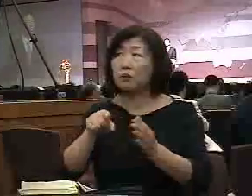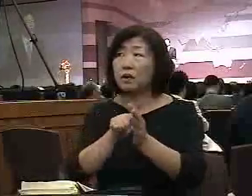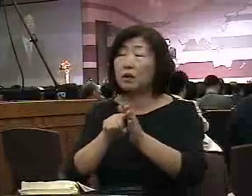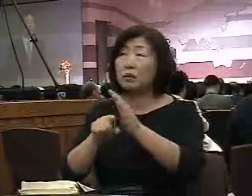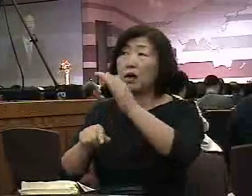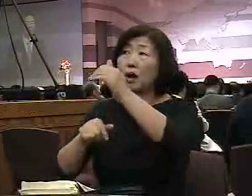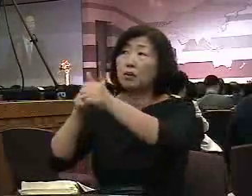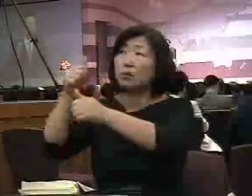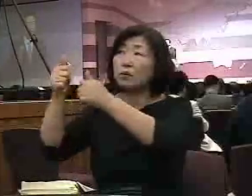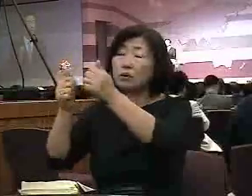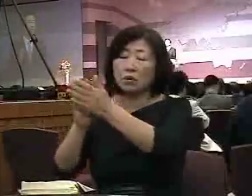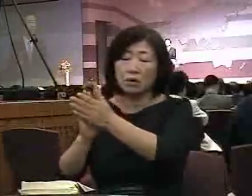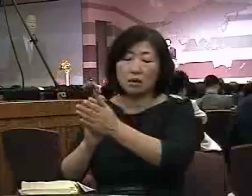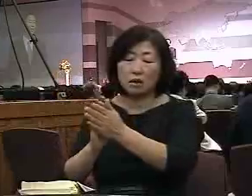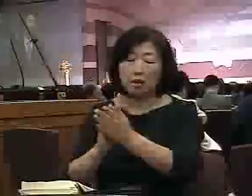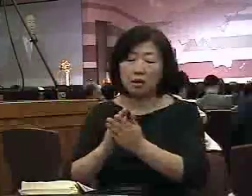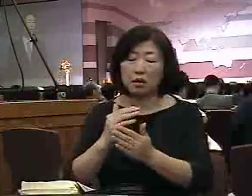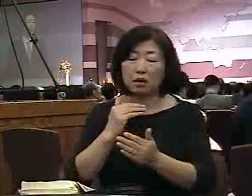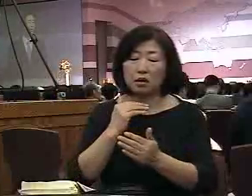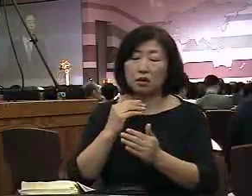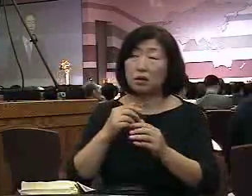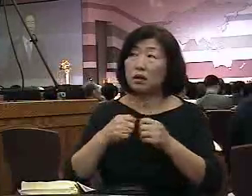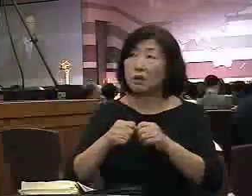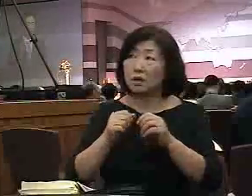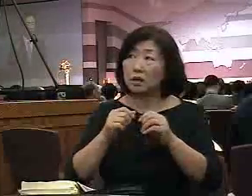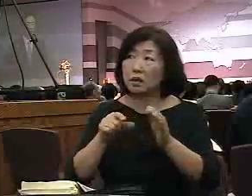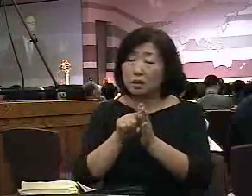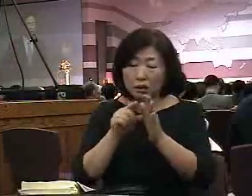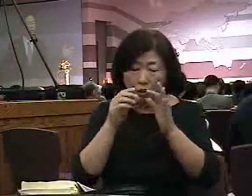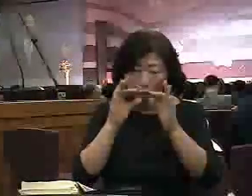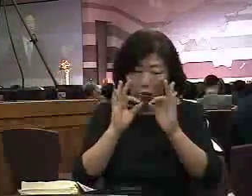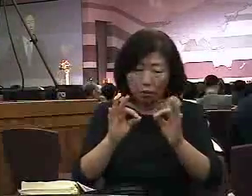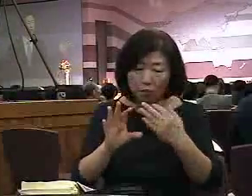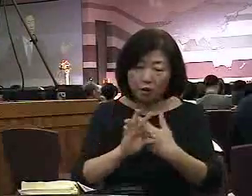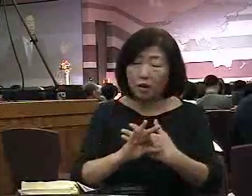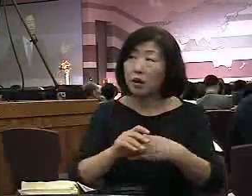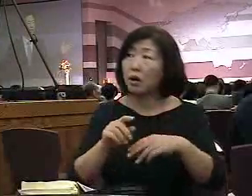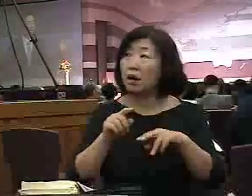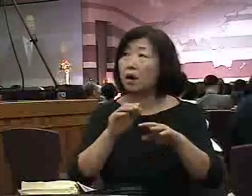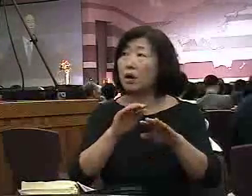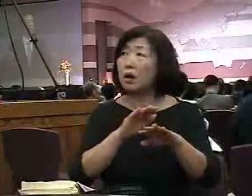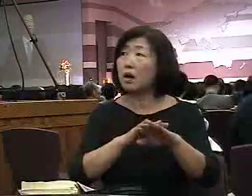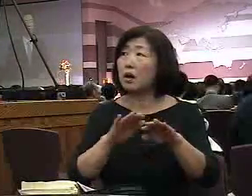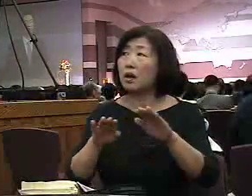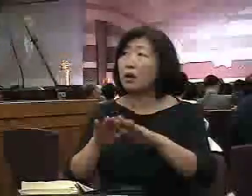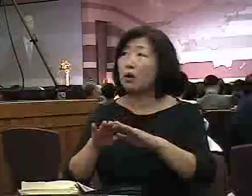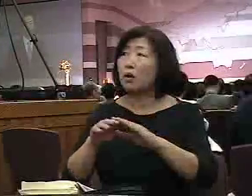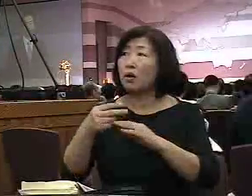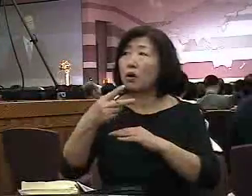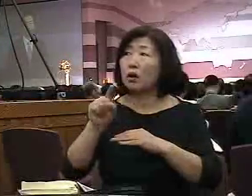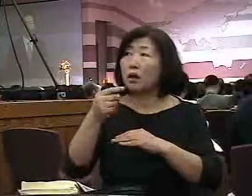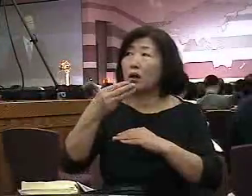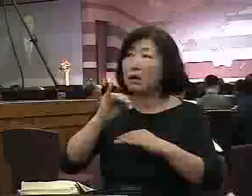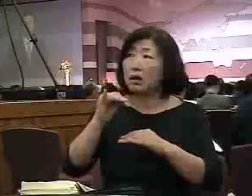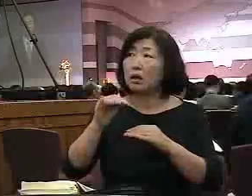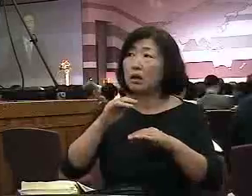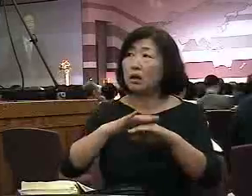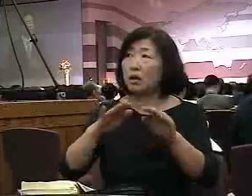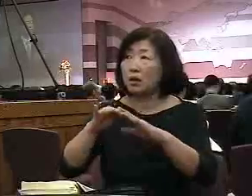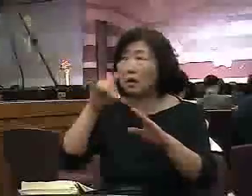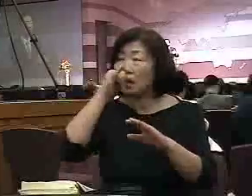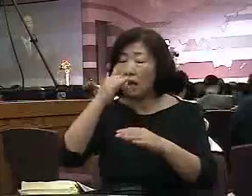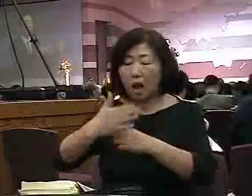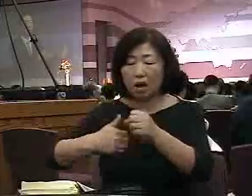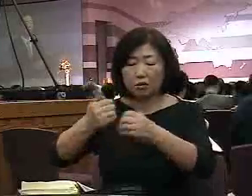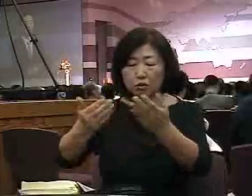가문입니다. 그렇지만 가만히 그 신앙을 들여다보면 양다리를 걸치고 있는 신앙인의 아주 전형적인 모습입니다.